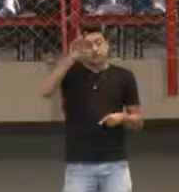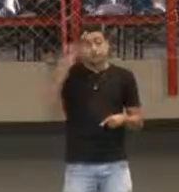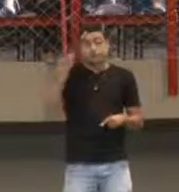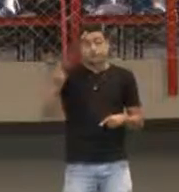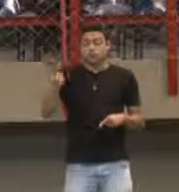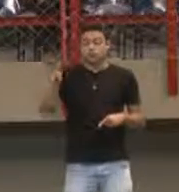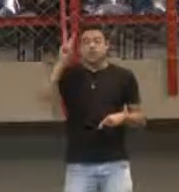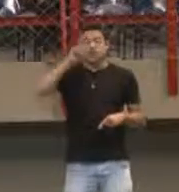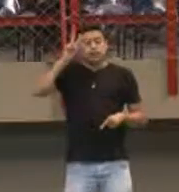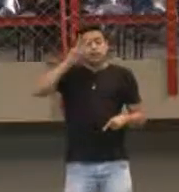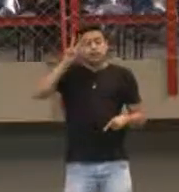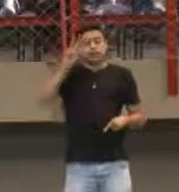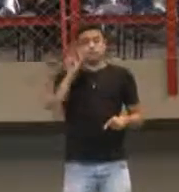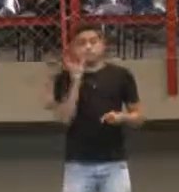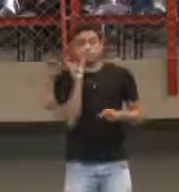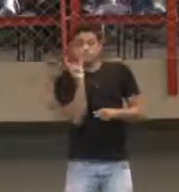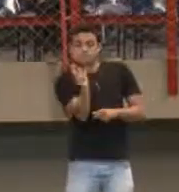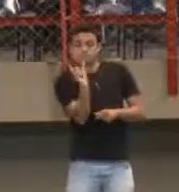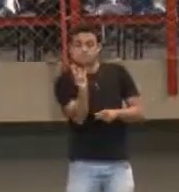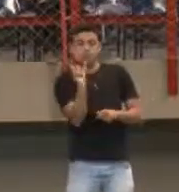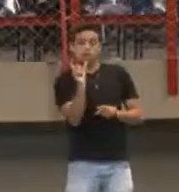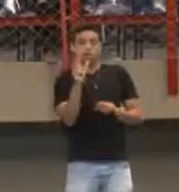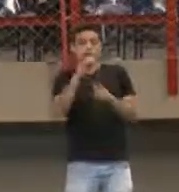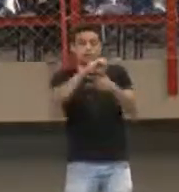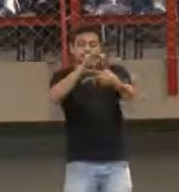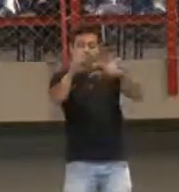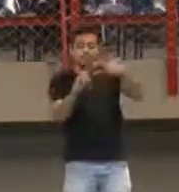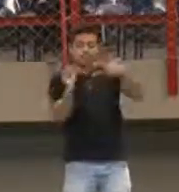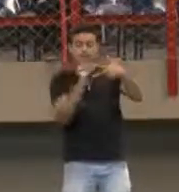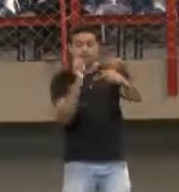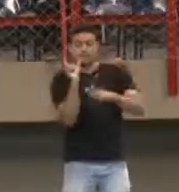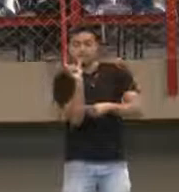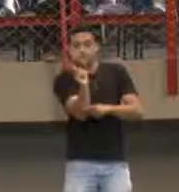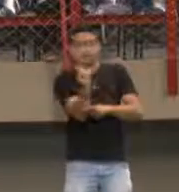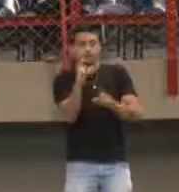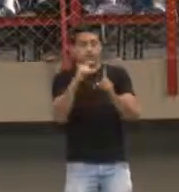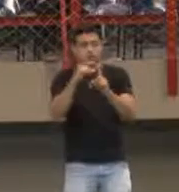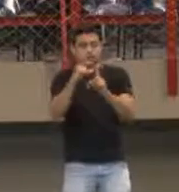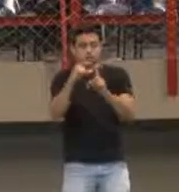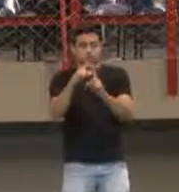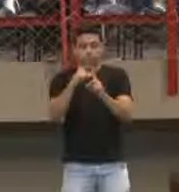que você lembre de uma palavrinha que o Enem adora.